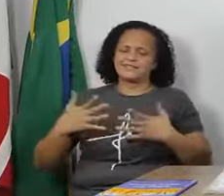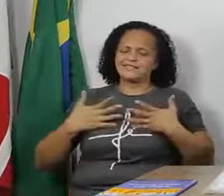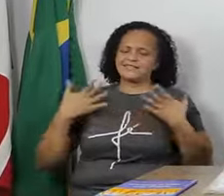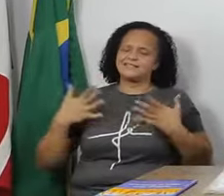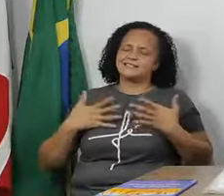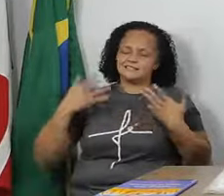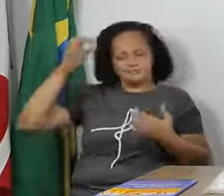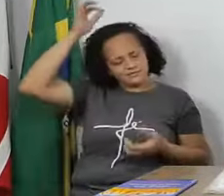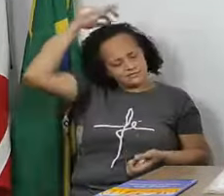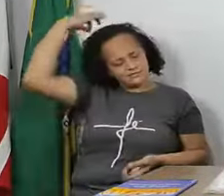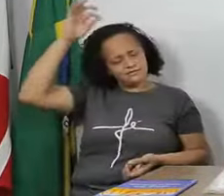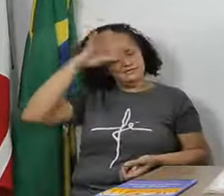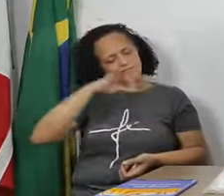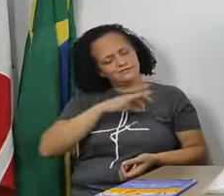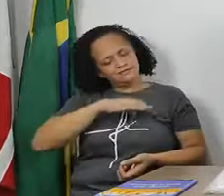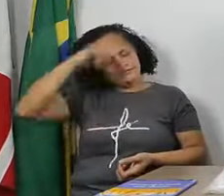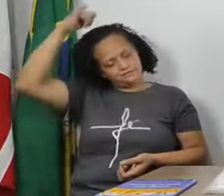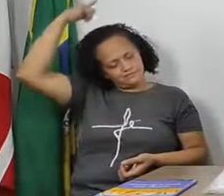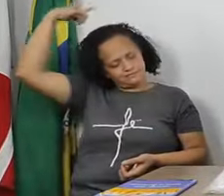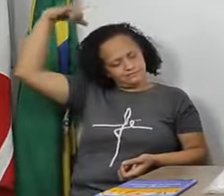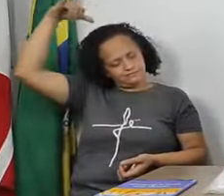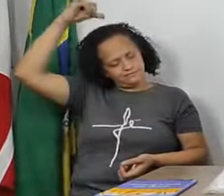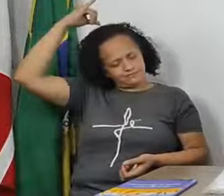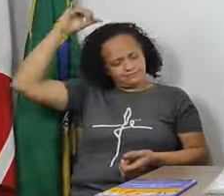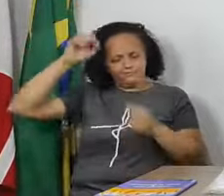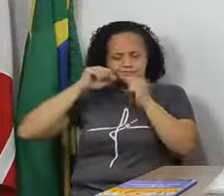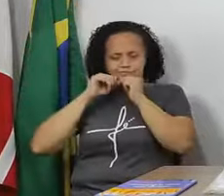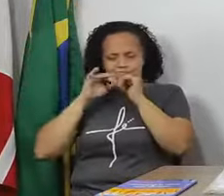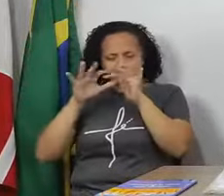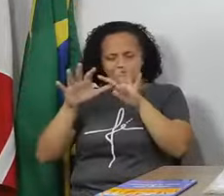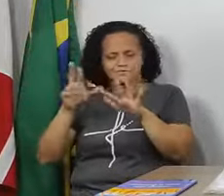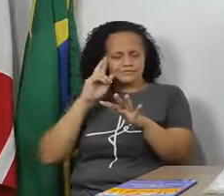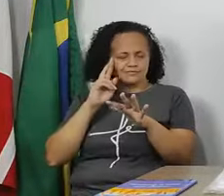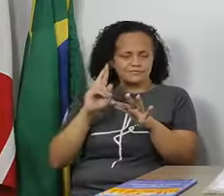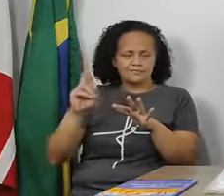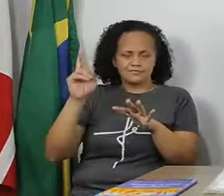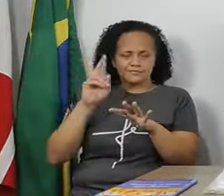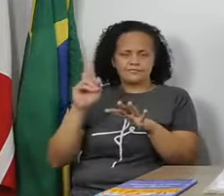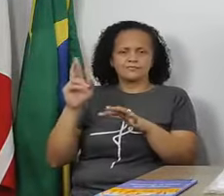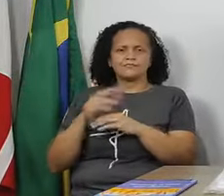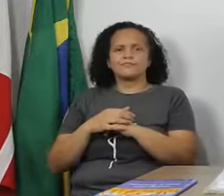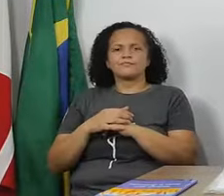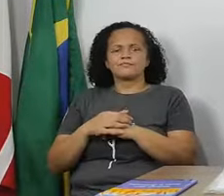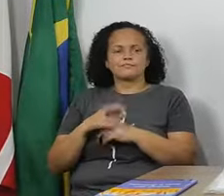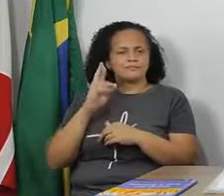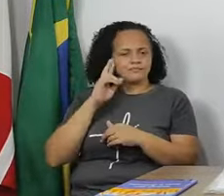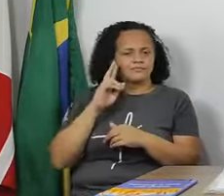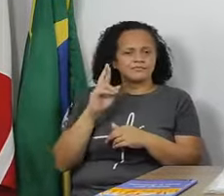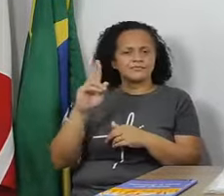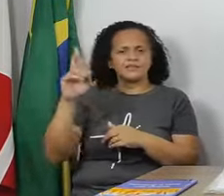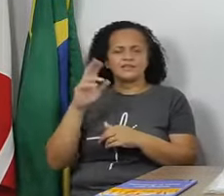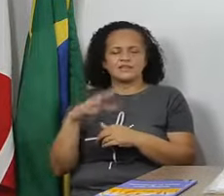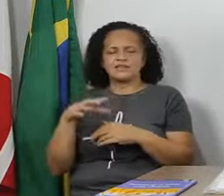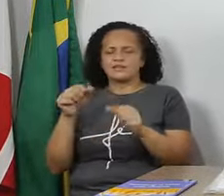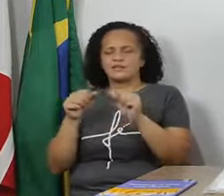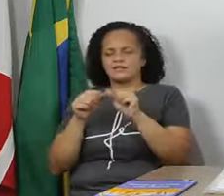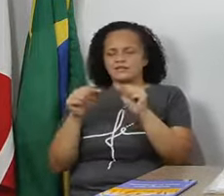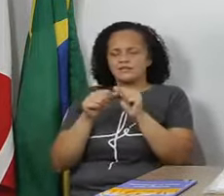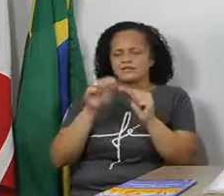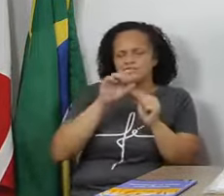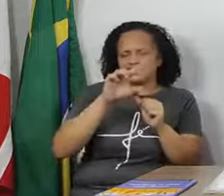Santo. Derramar da unção. E derramar das suas bênçãos, Pai. O Senhor venha, Pai, tocar em cada um nessa